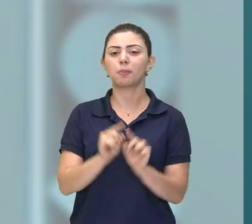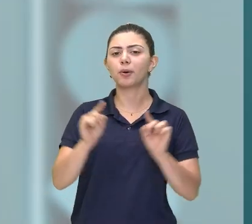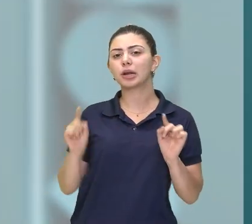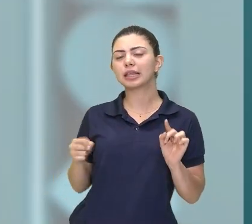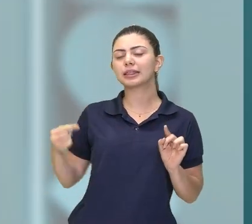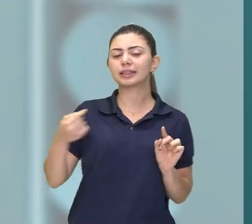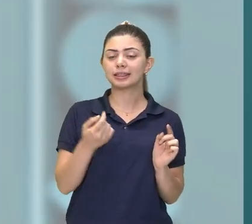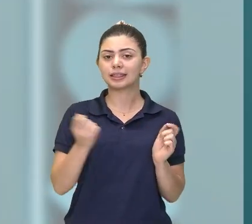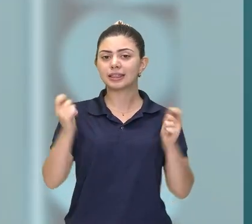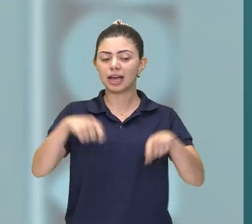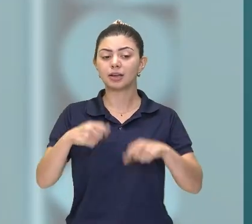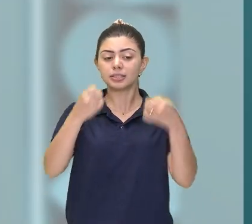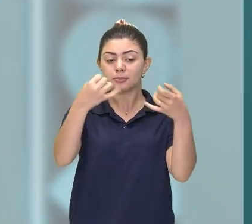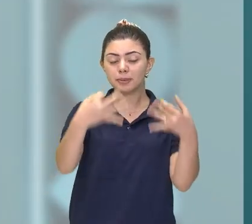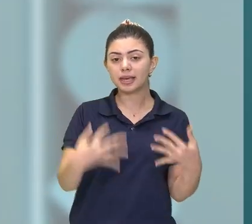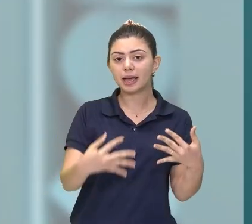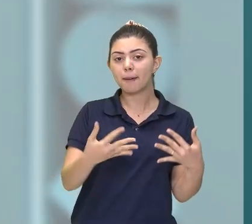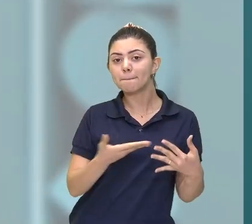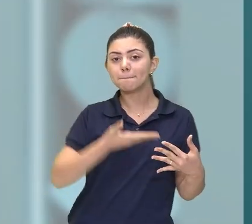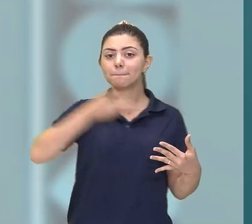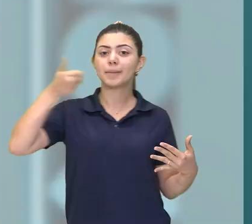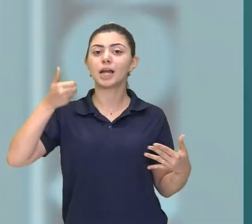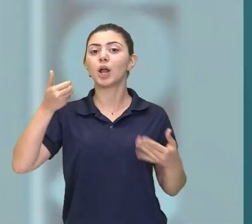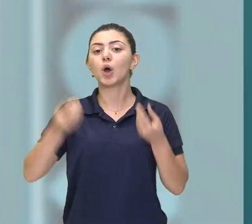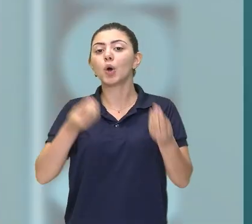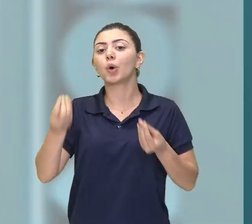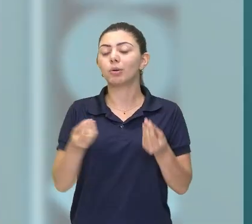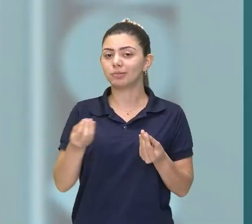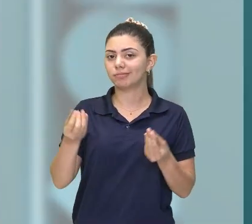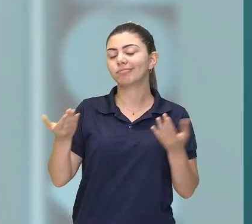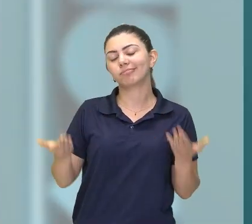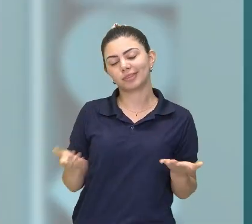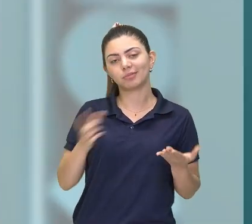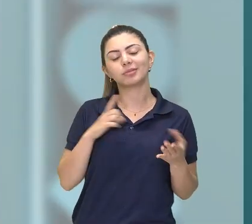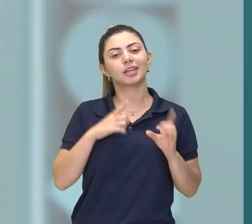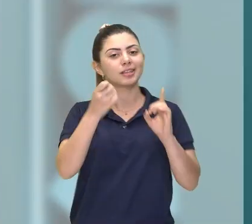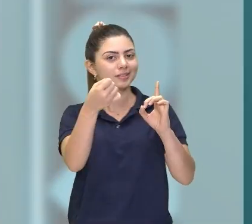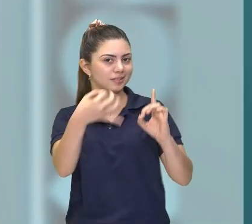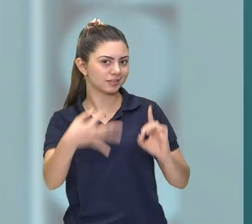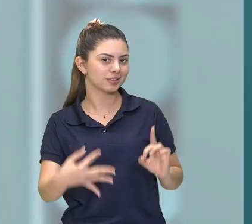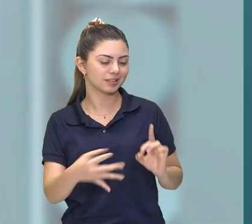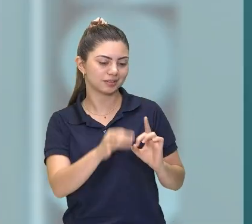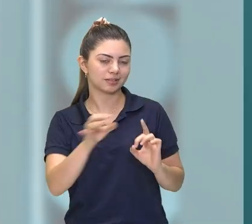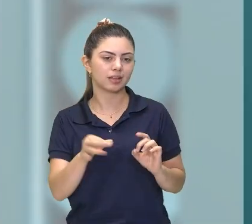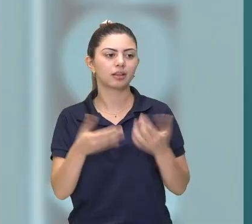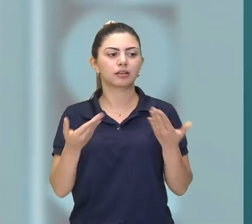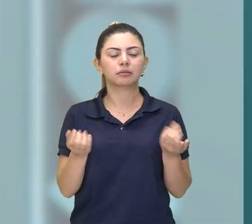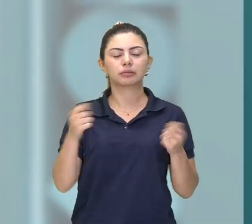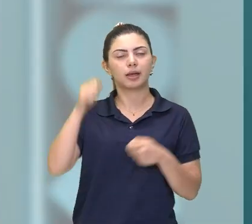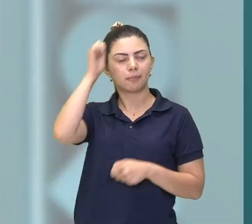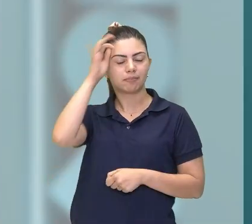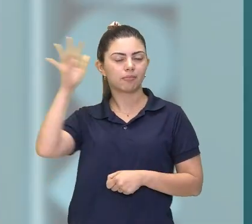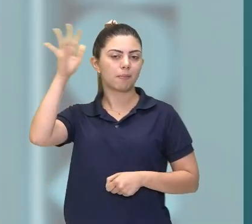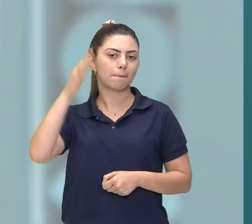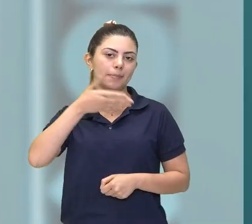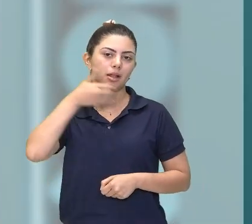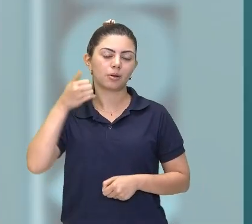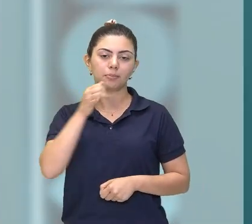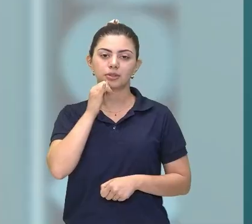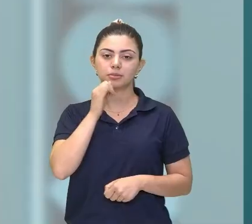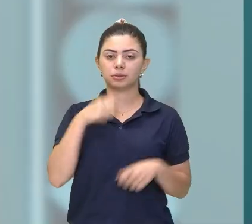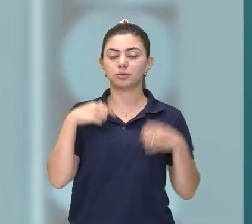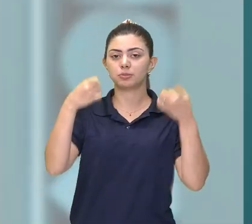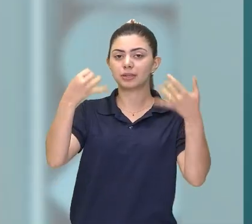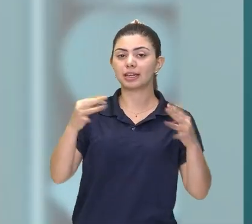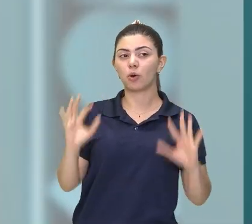ficar melhor ilustrado, geralmente traz-se a descrição, que aí você consegue entender melhor. Por exemplo, se eu for falar de